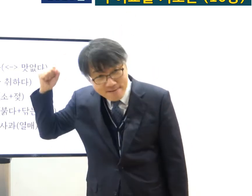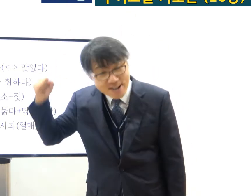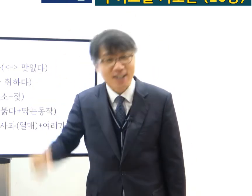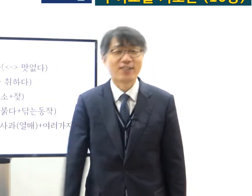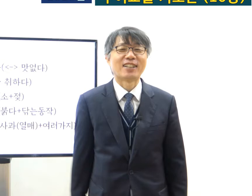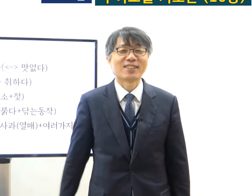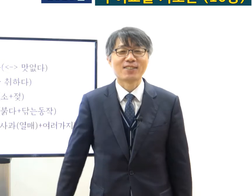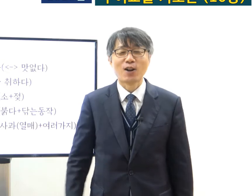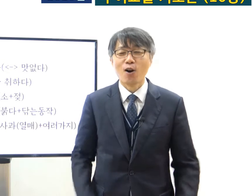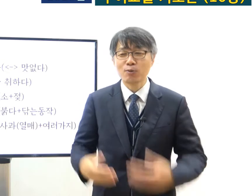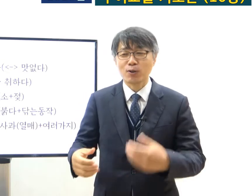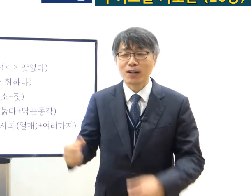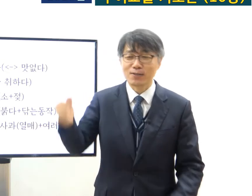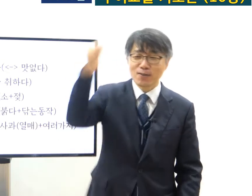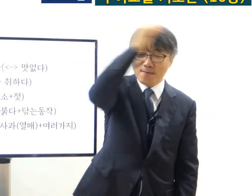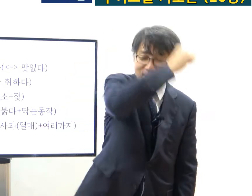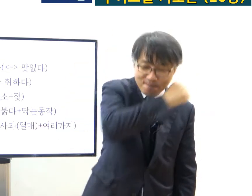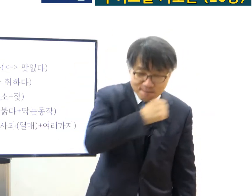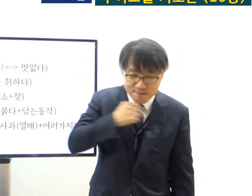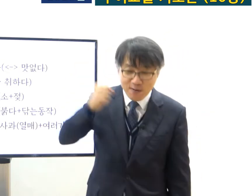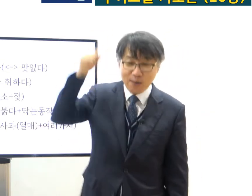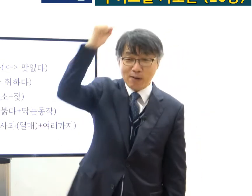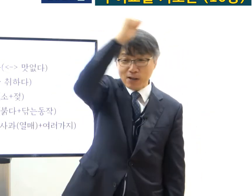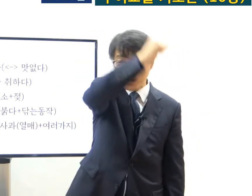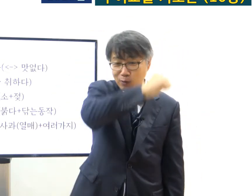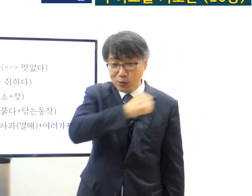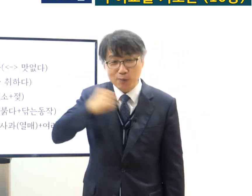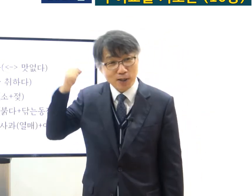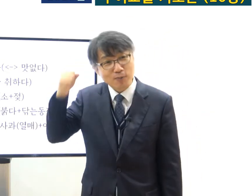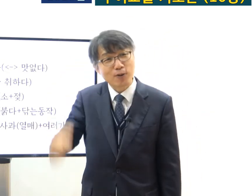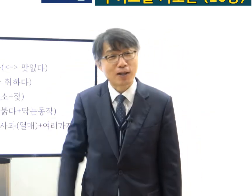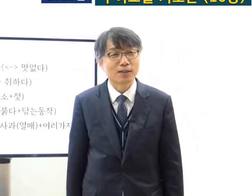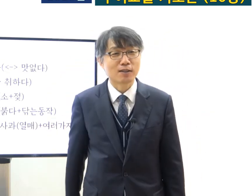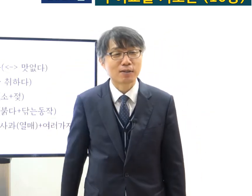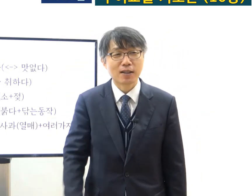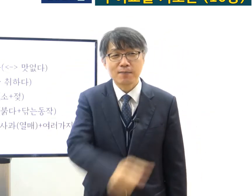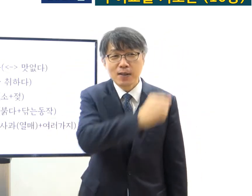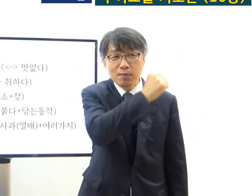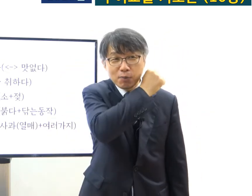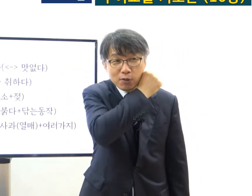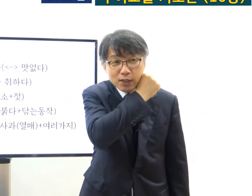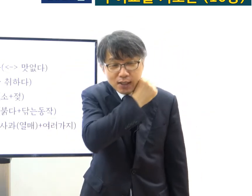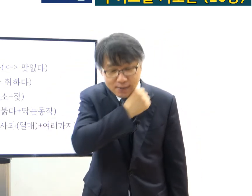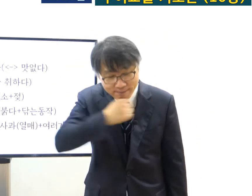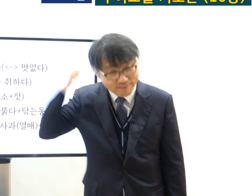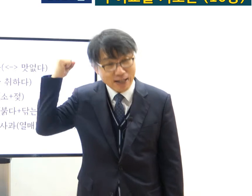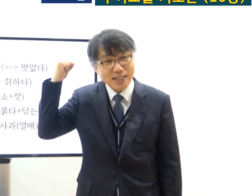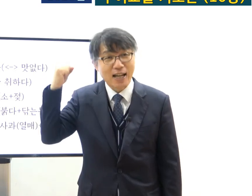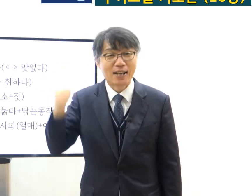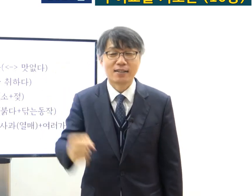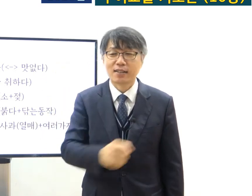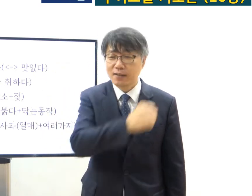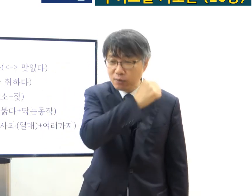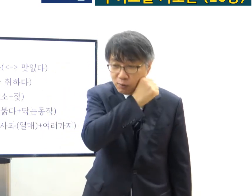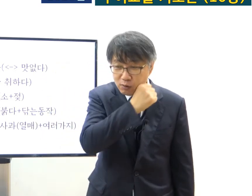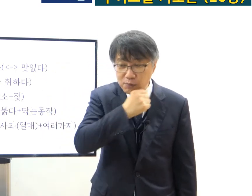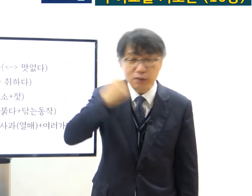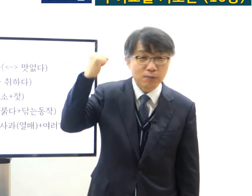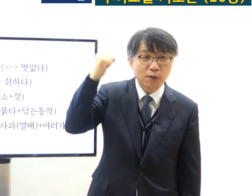이렇게 표현했어요. 너무 좋아가지고 한 바퀴 돌리고 뭐 이렇게 표현한 것처럼 이렇게 표현이 맛있다. 이렇게 좀 얼굴 표현이